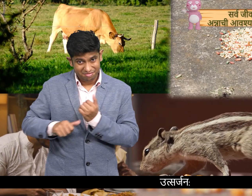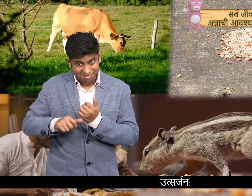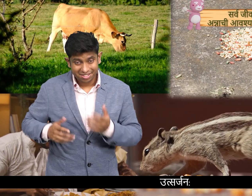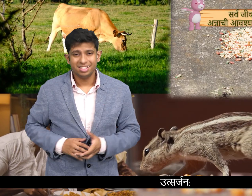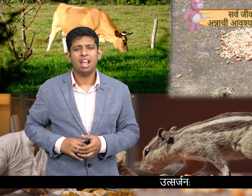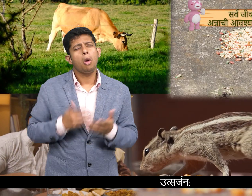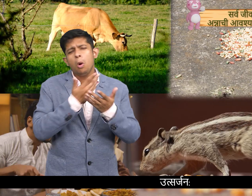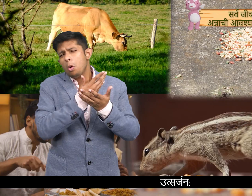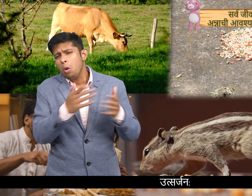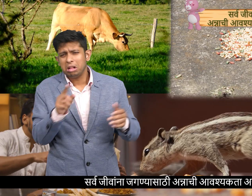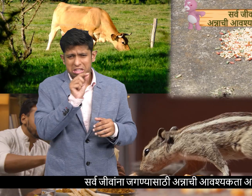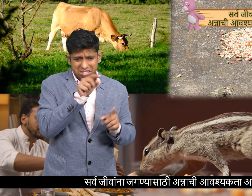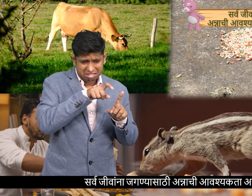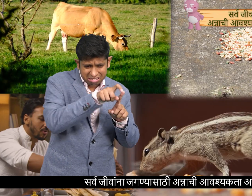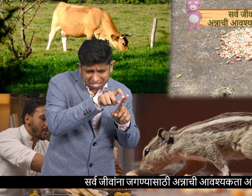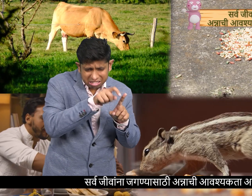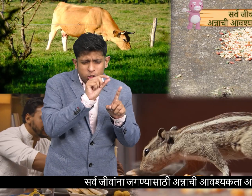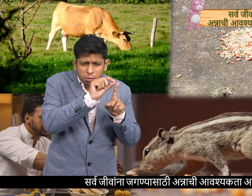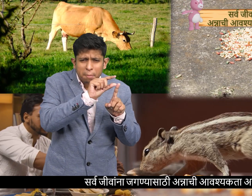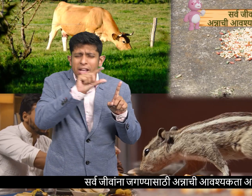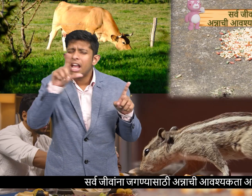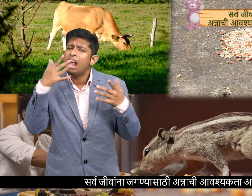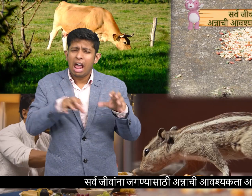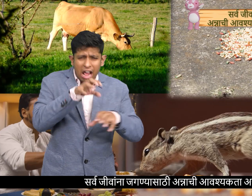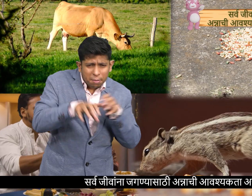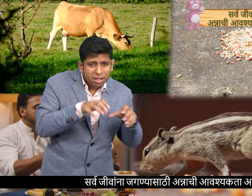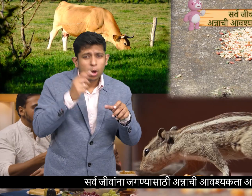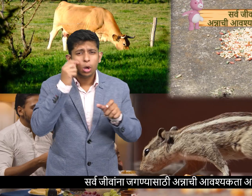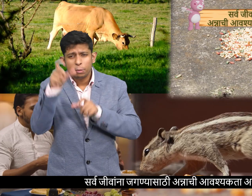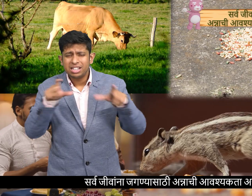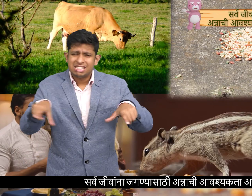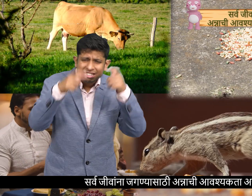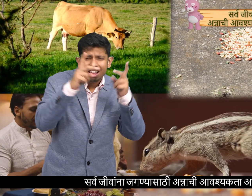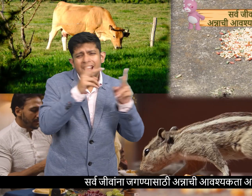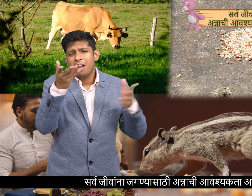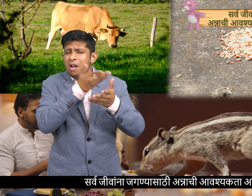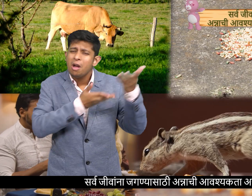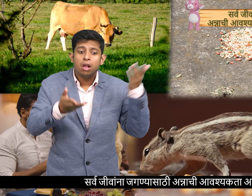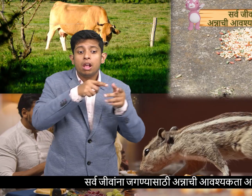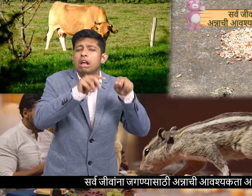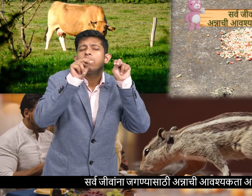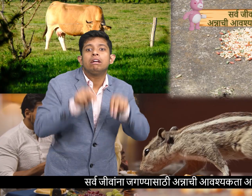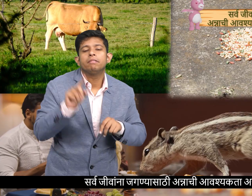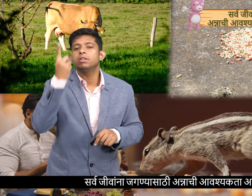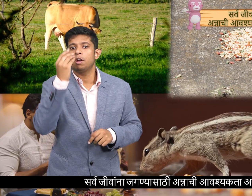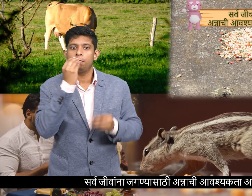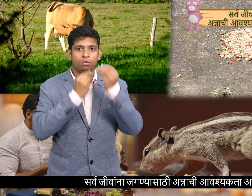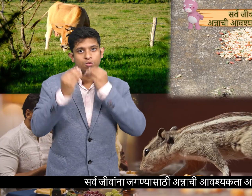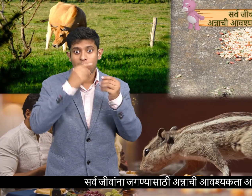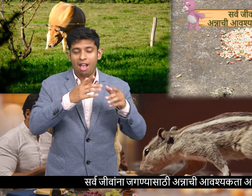उत्सर्जन. सर्व जीवांना जगण्यासाठी अन्नाची आवश्यकता असते.